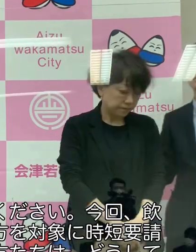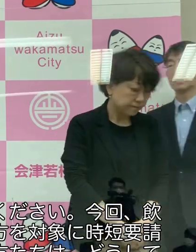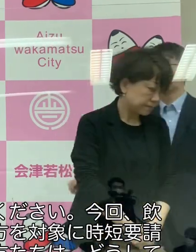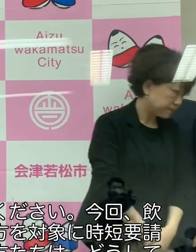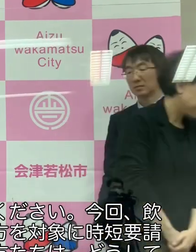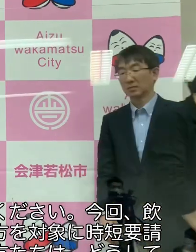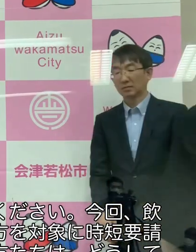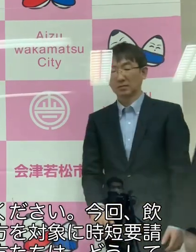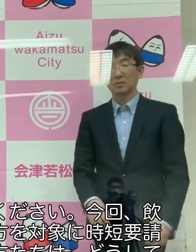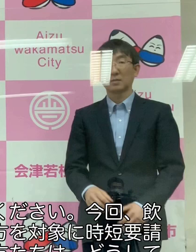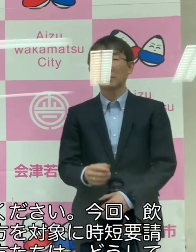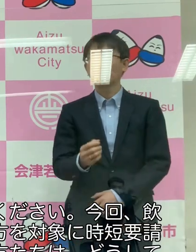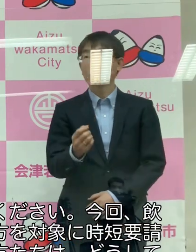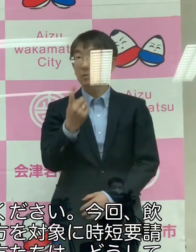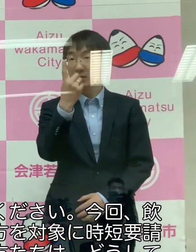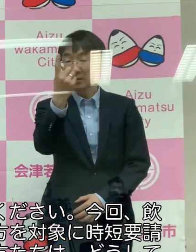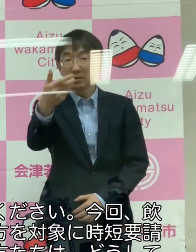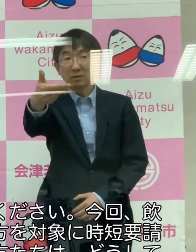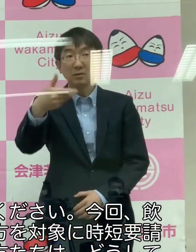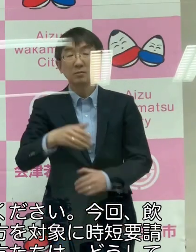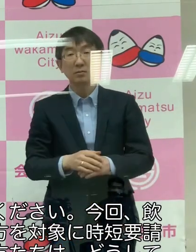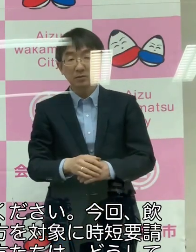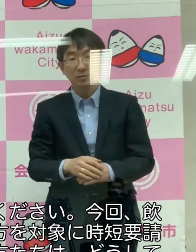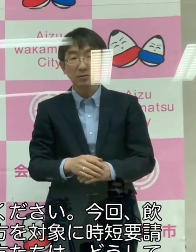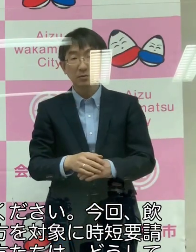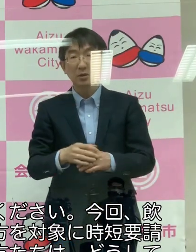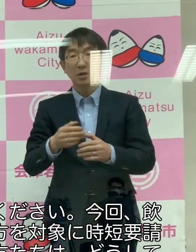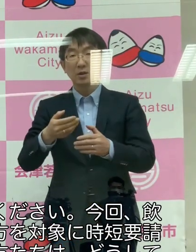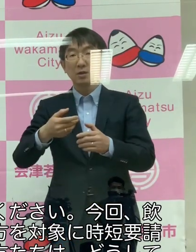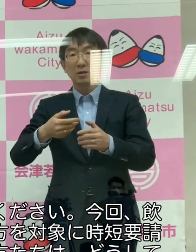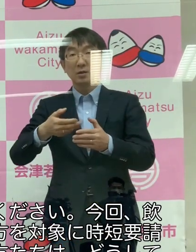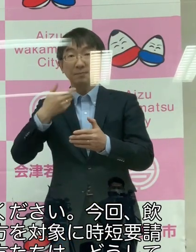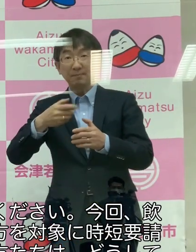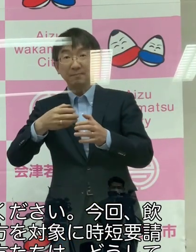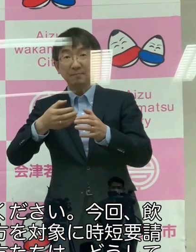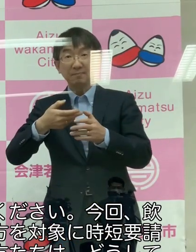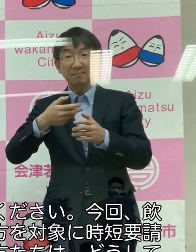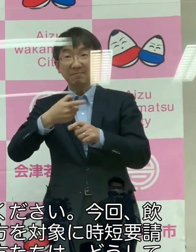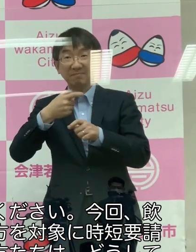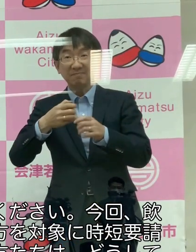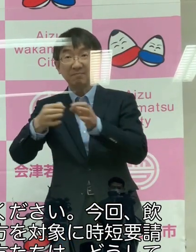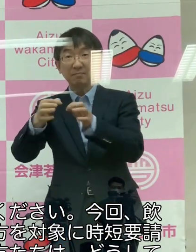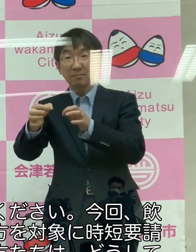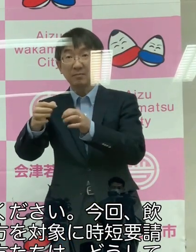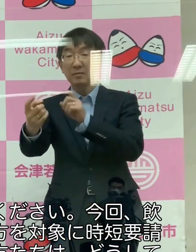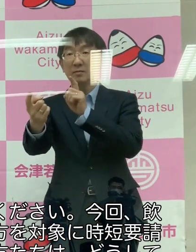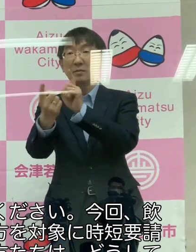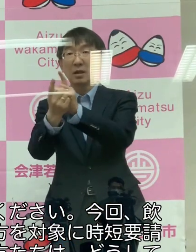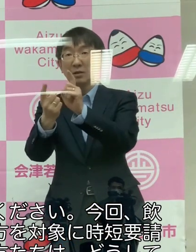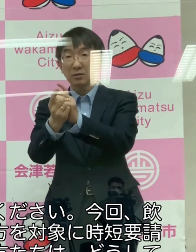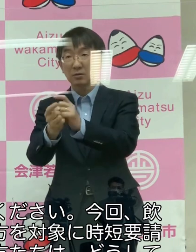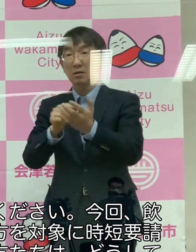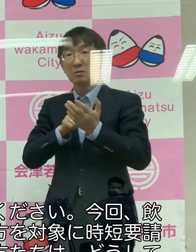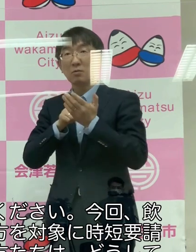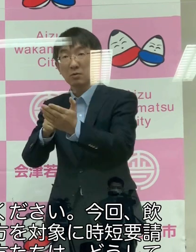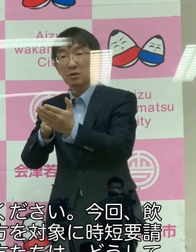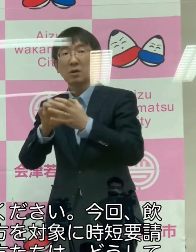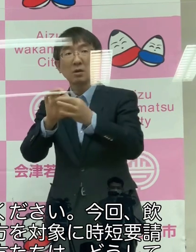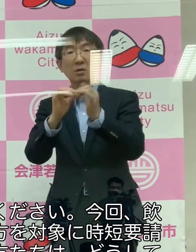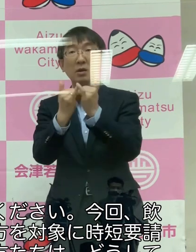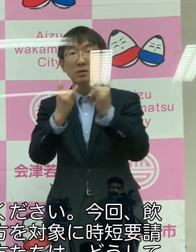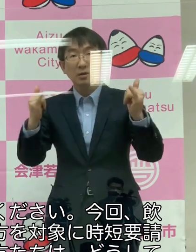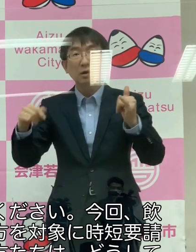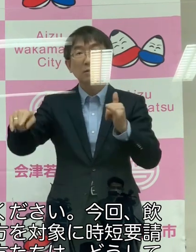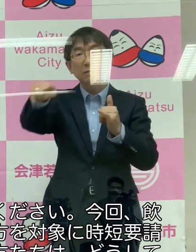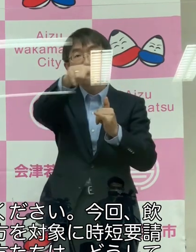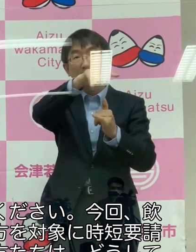ました。はい、今回こう飲食店の方、カラオケ店の方を対象に時短要請になると、 はい、 関係者の方た